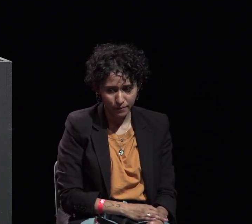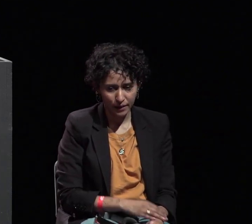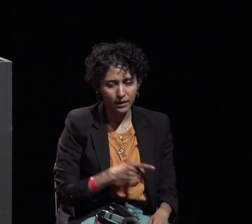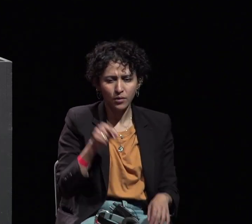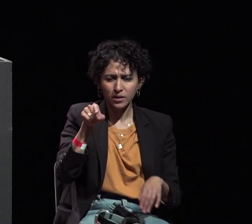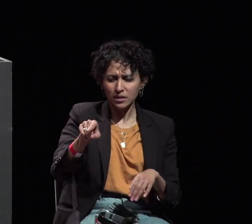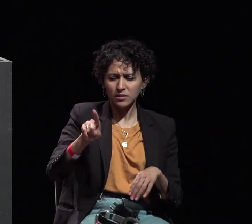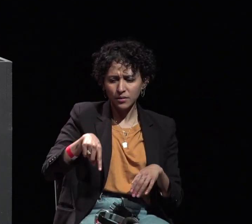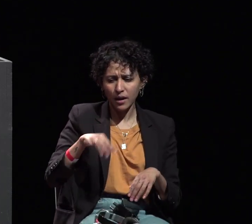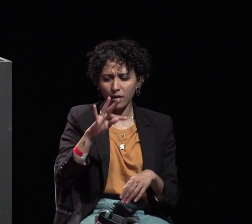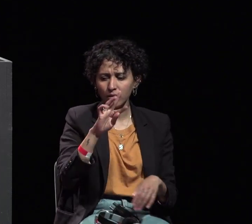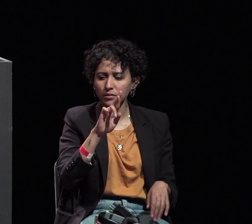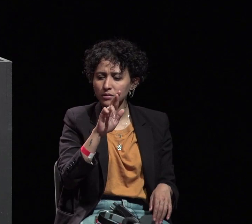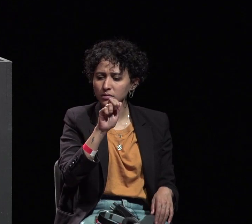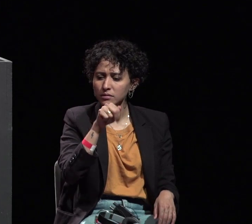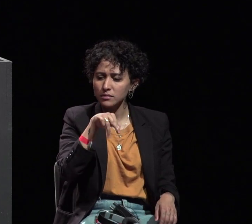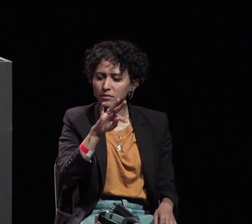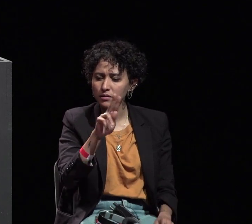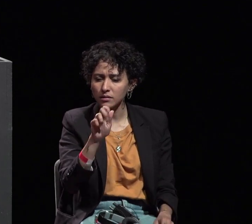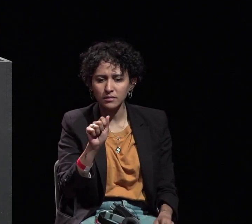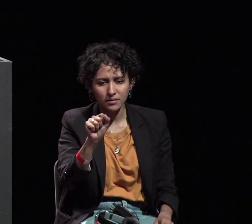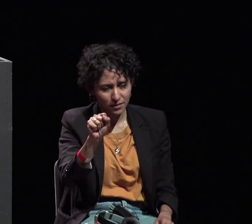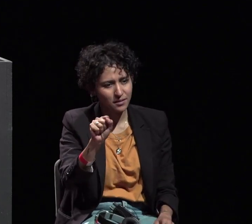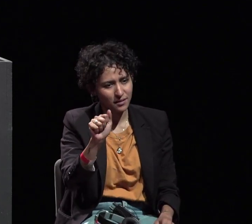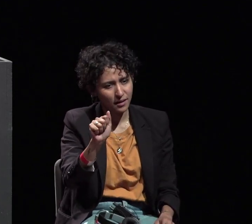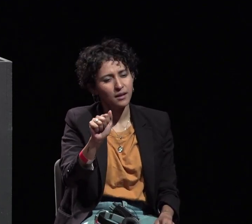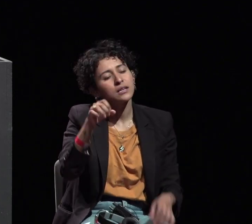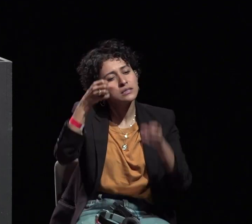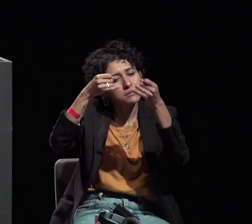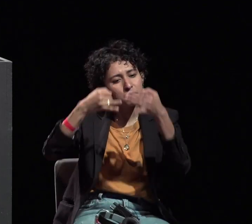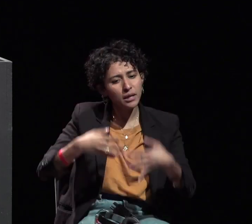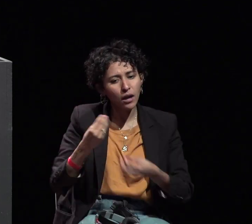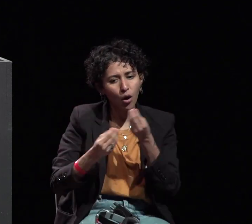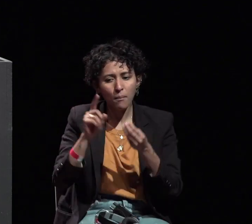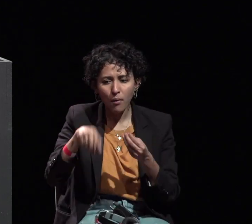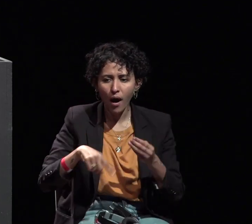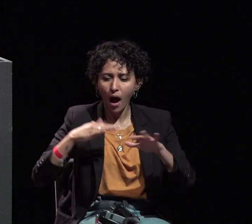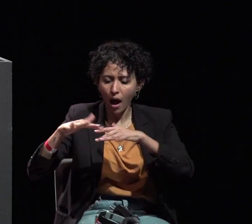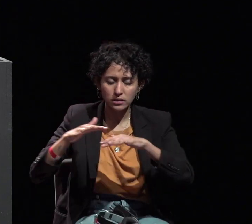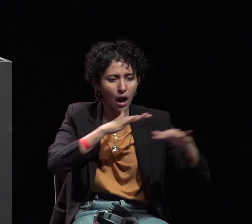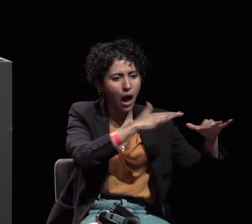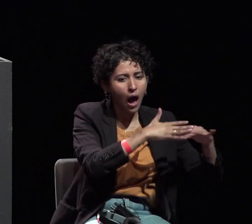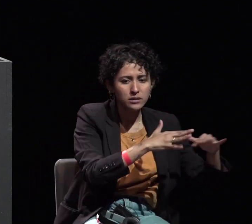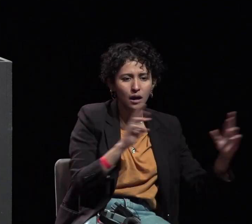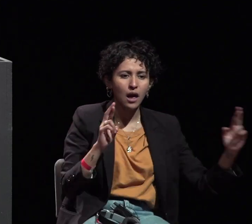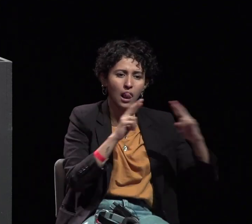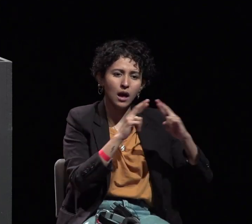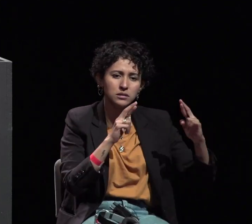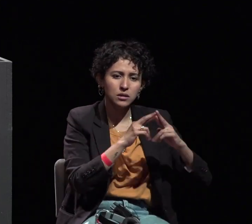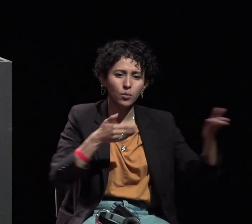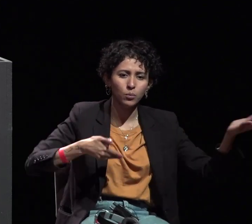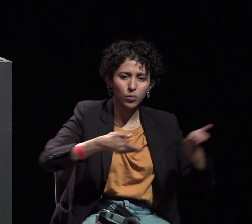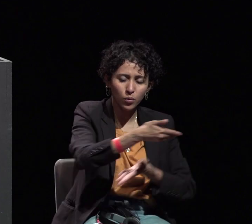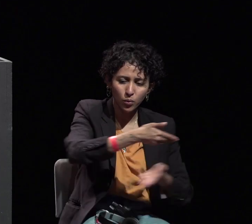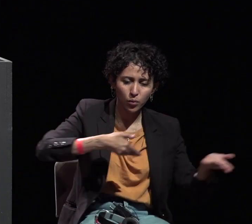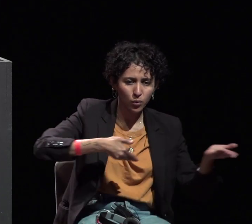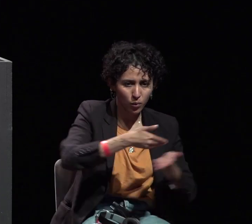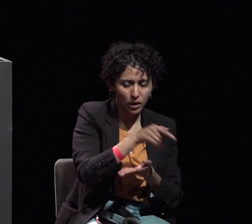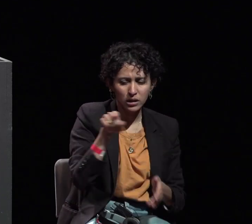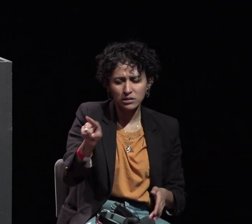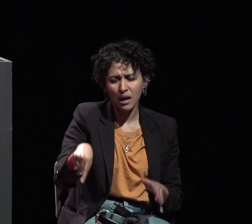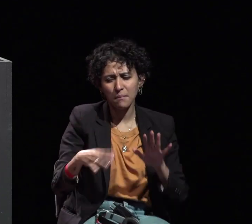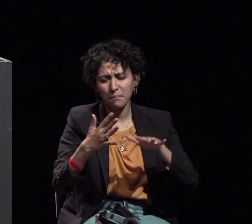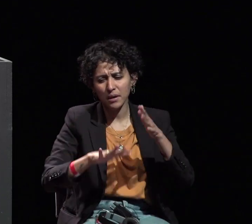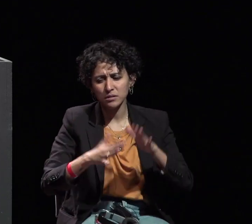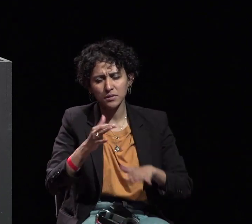de concepções alternativas da pessoa e dos modos de relação. Esse segundo momento, que parece ser anterior à década de